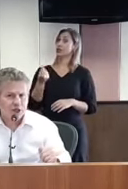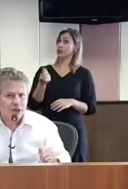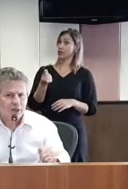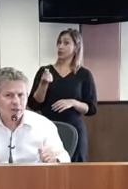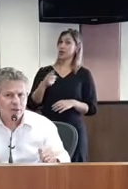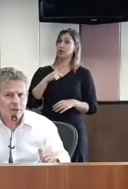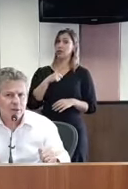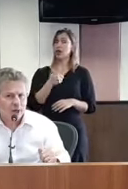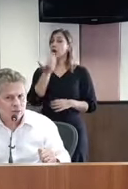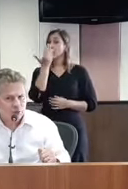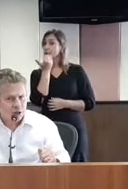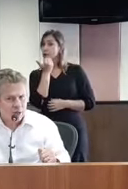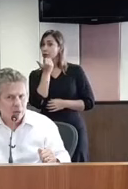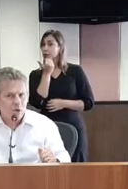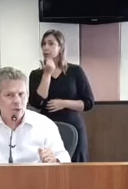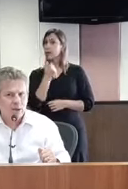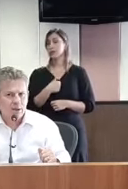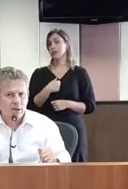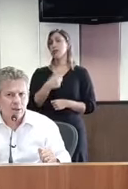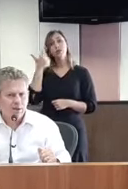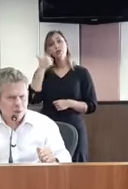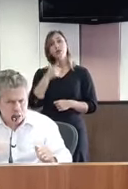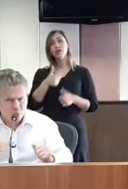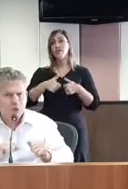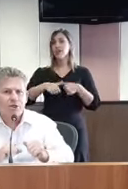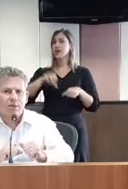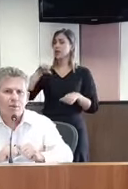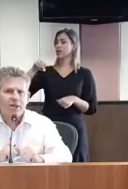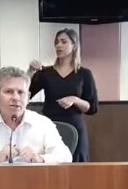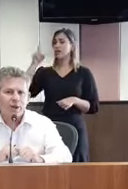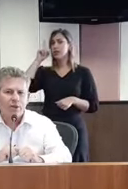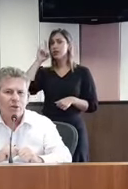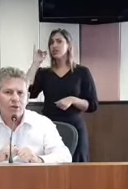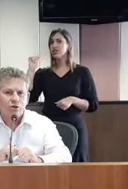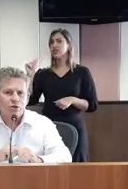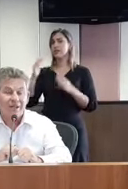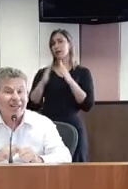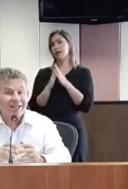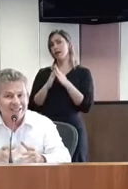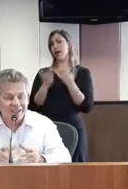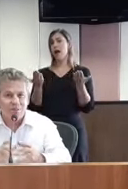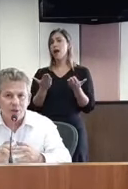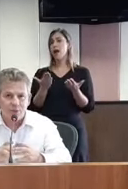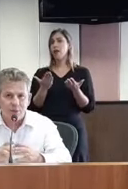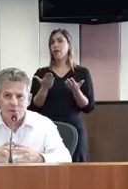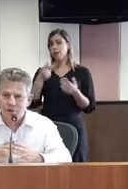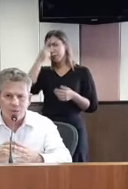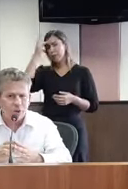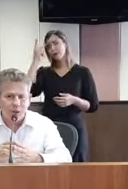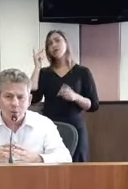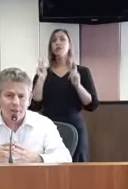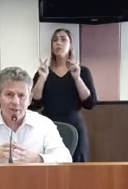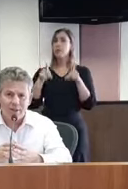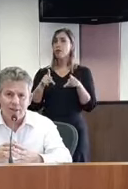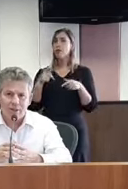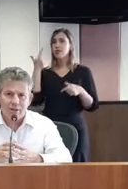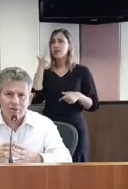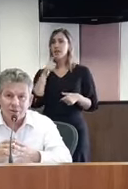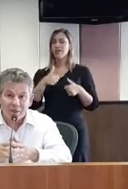despensa cheia, que está com dinheirinho na conta. Agora, quantos por cento da população aguenta isso? A grande maioria, meus amigos, não